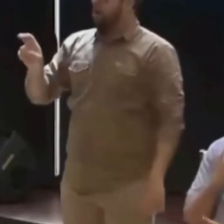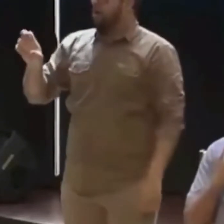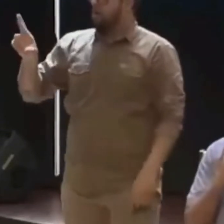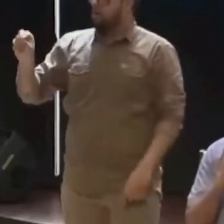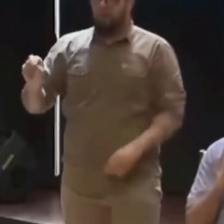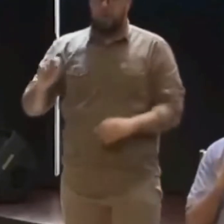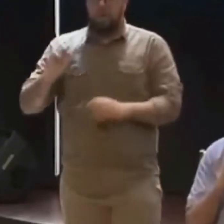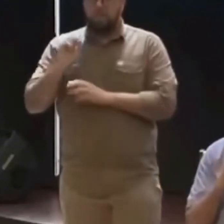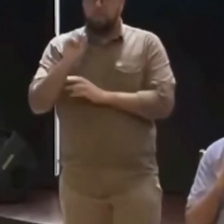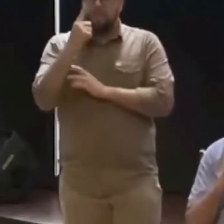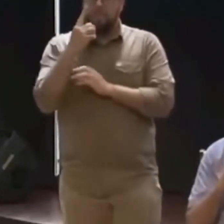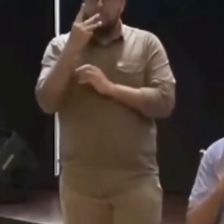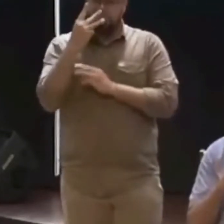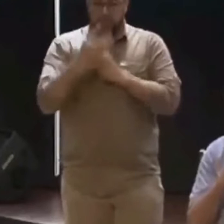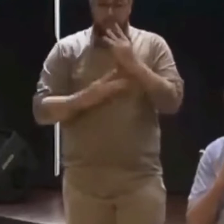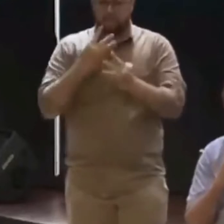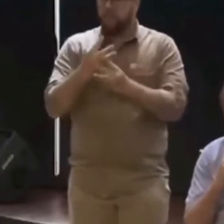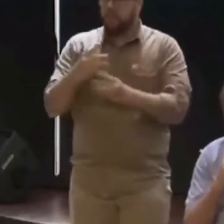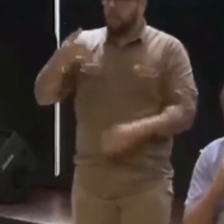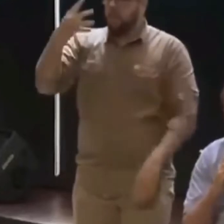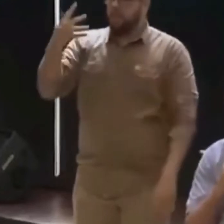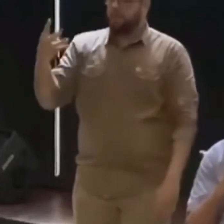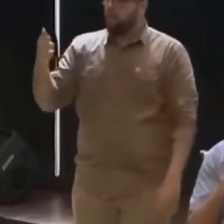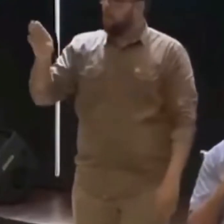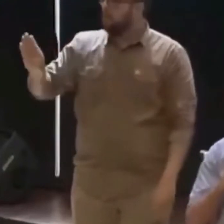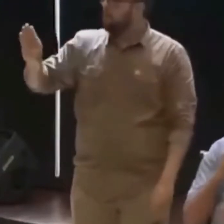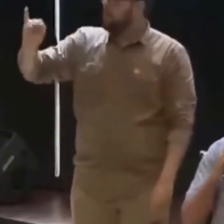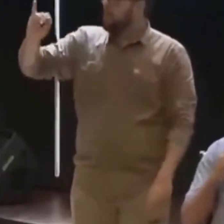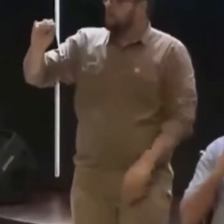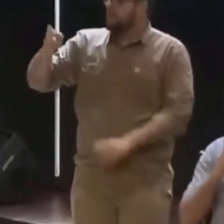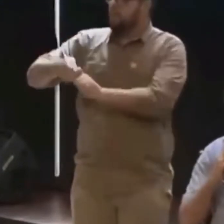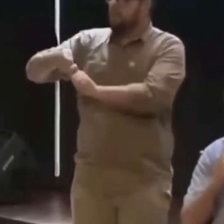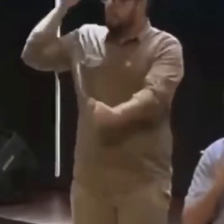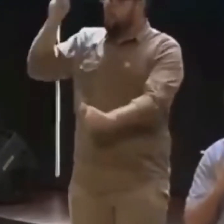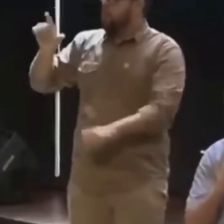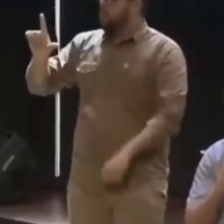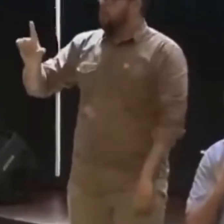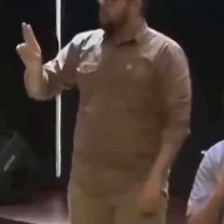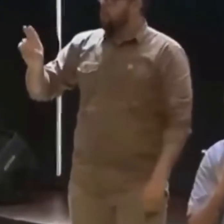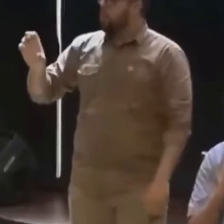primeiro trimestre foram 44 bilhões de lucros. Nunca visto na história.